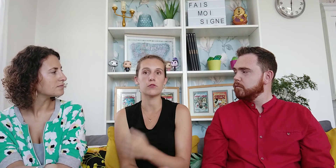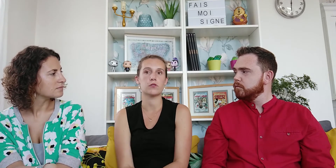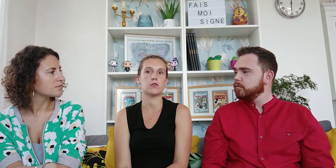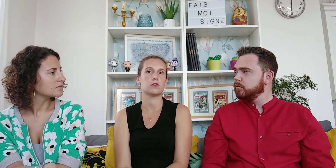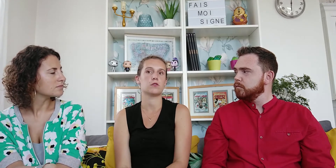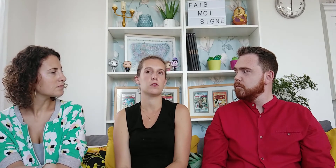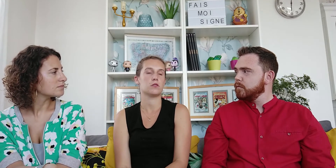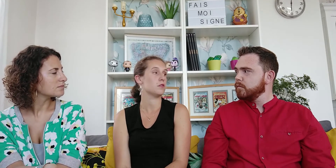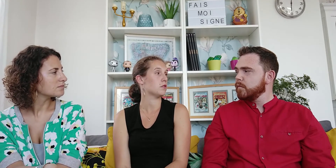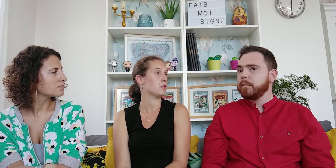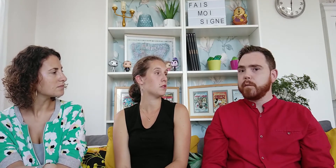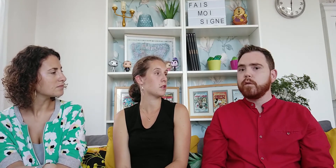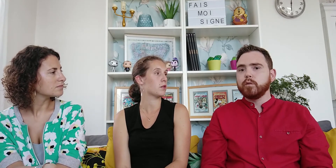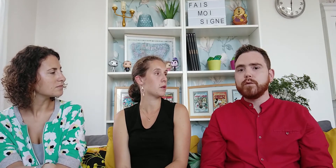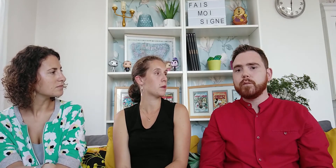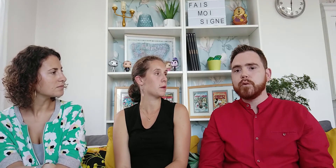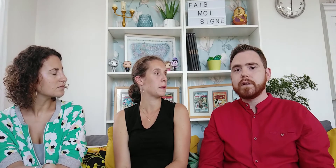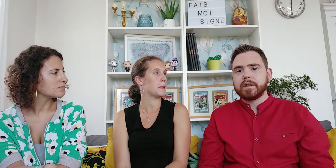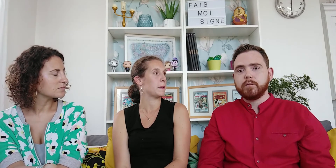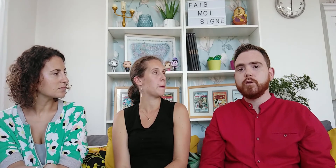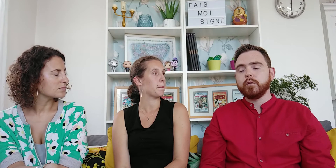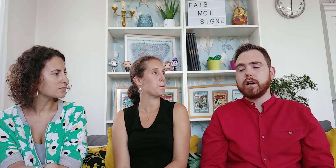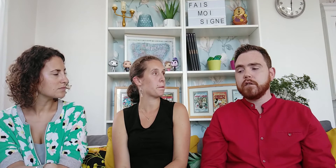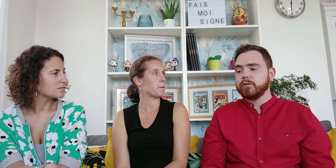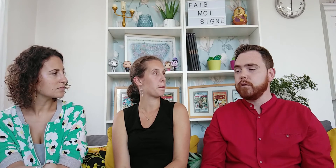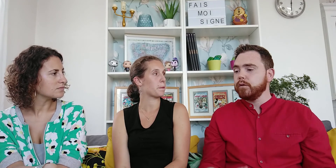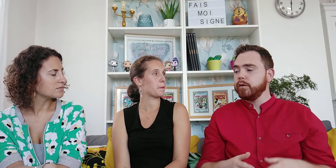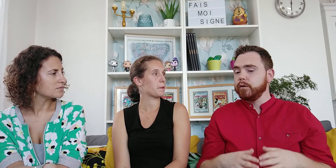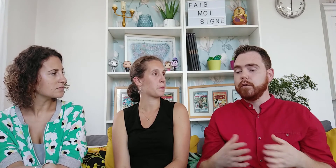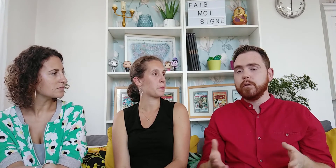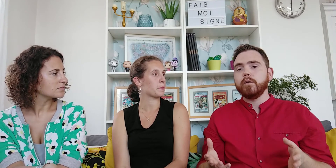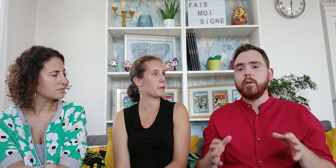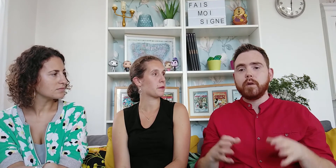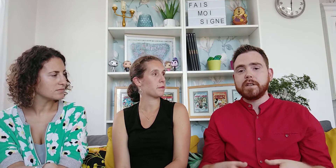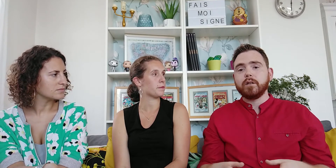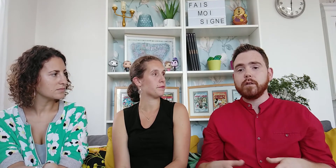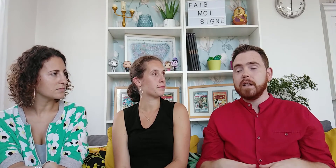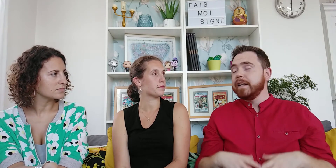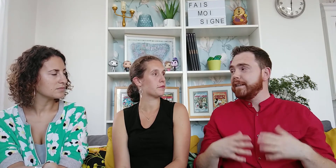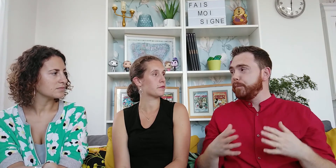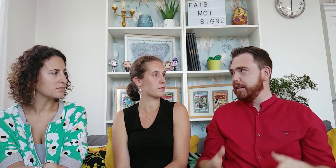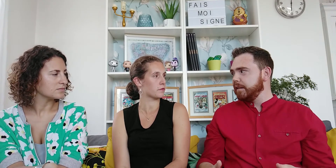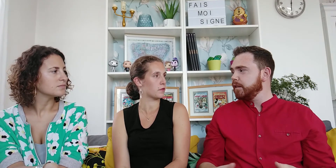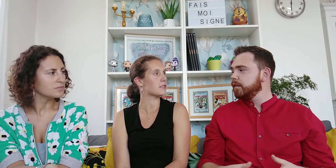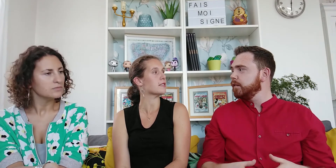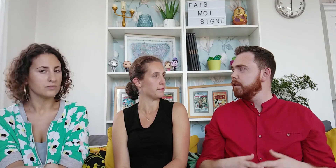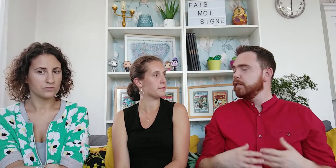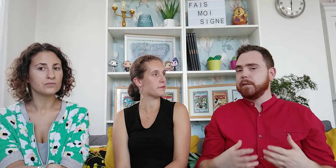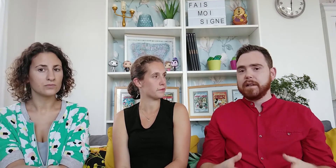différentes. Et puis on voit de plus en plus effectivement de crèches ou de lieux pour la petite enfance qui pratiquent. C'est ça. Qui pratiquent